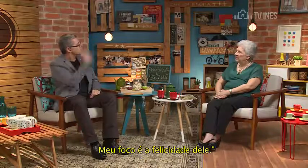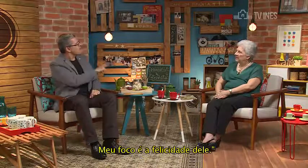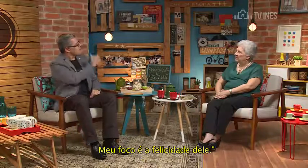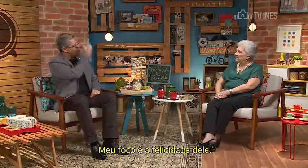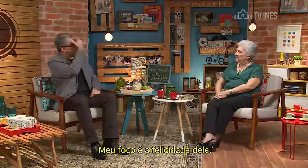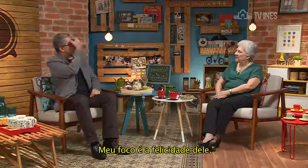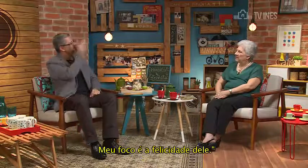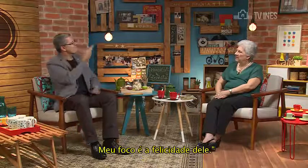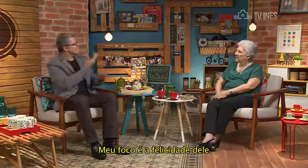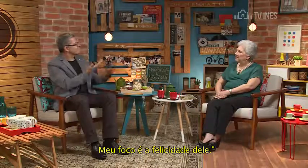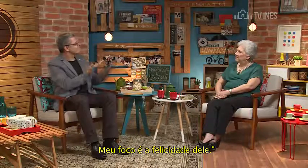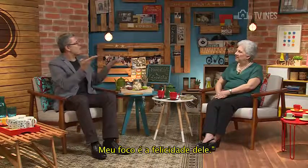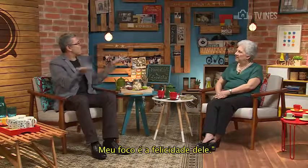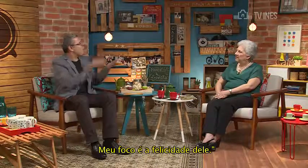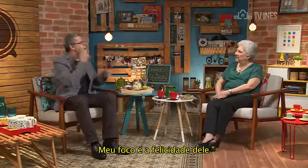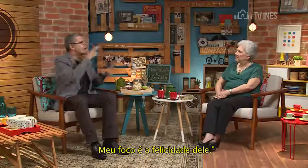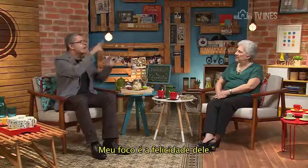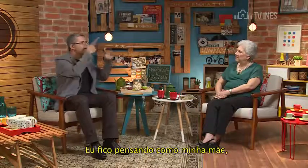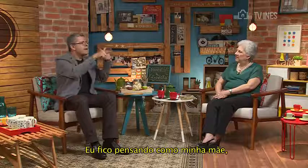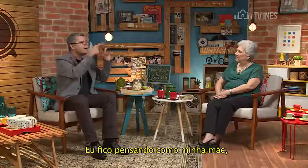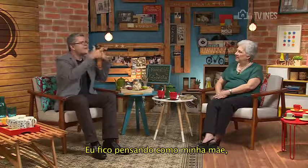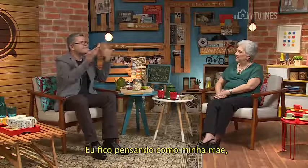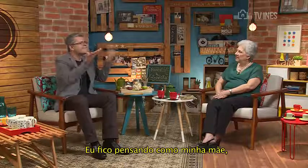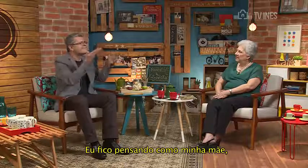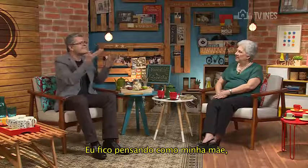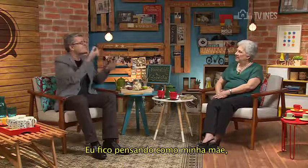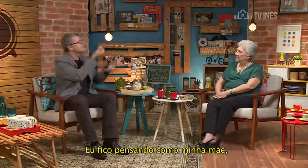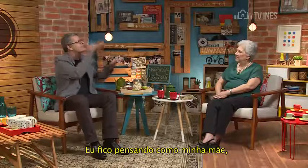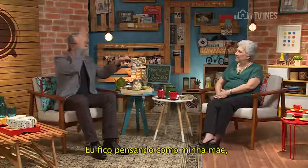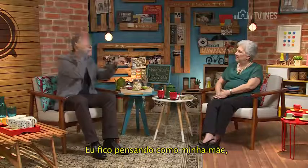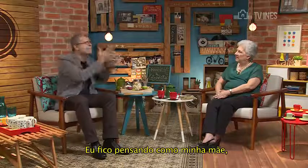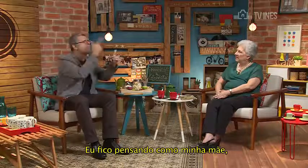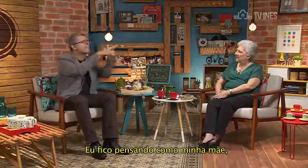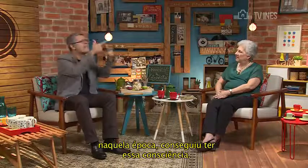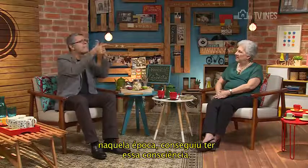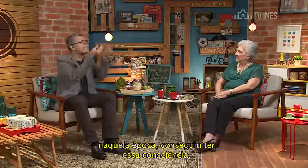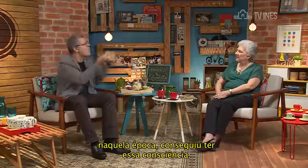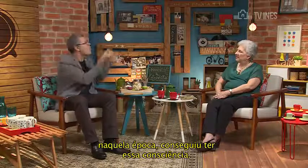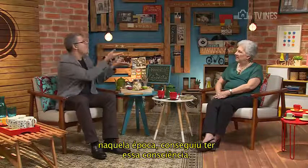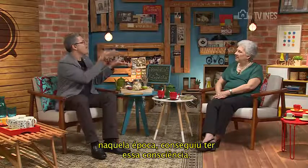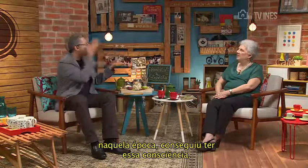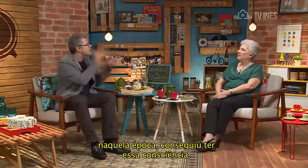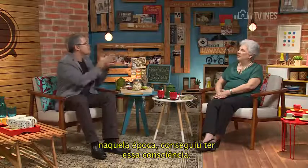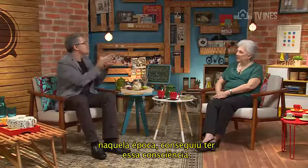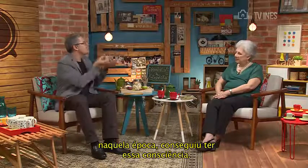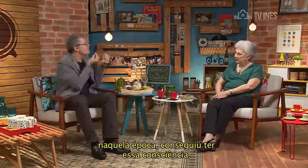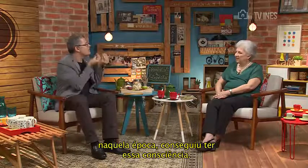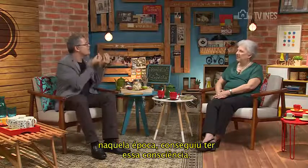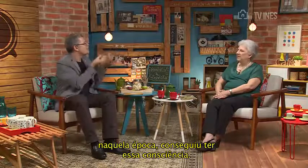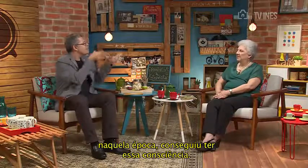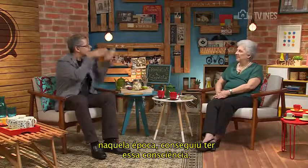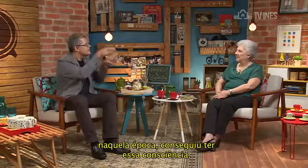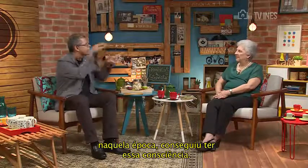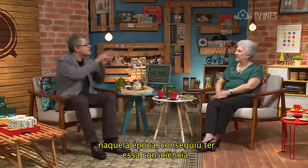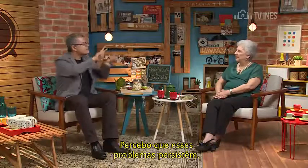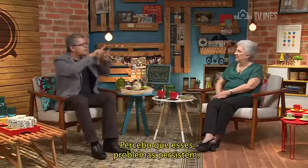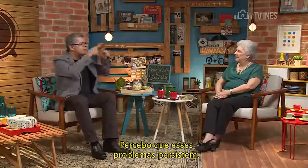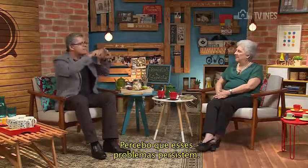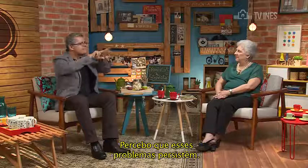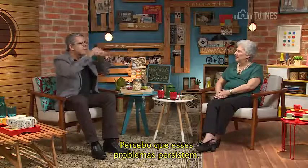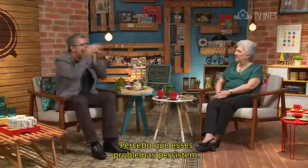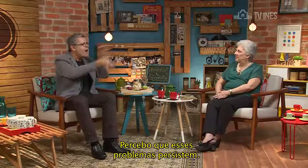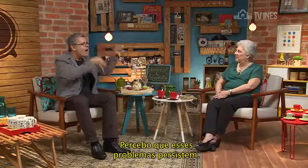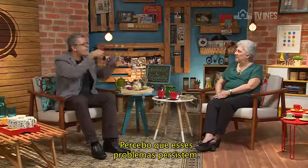sociedade Meu foco É a felicidade dele Eu fico pensando Como minha mãe Naquela época Conseguiu ter essa consciência